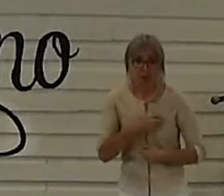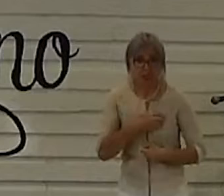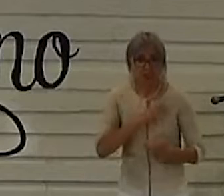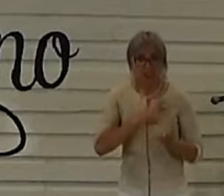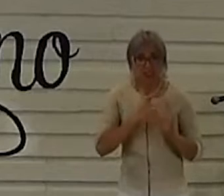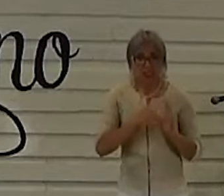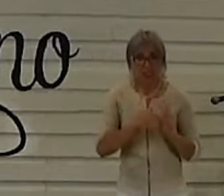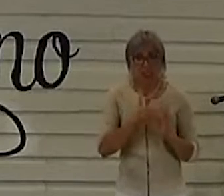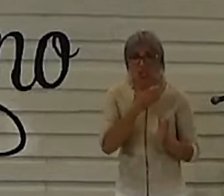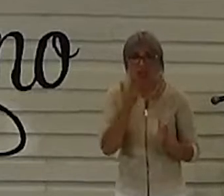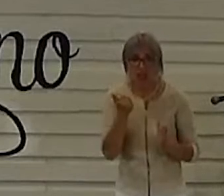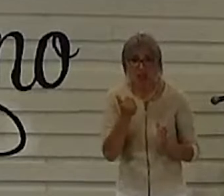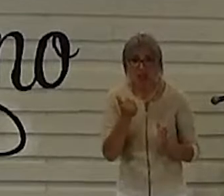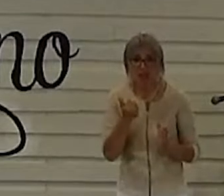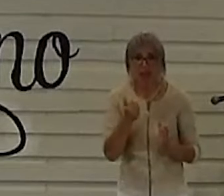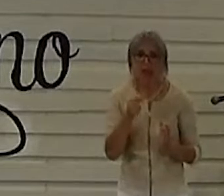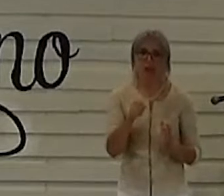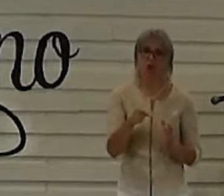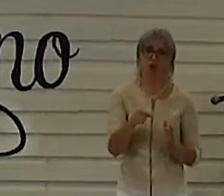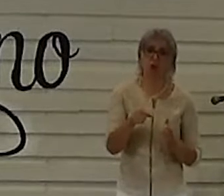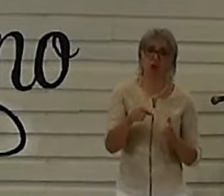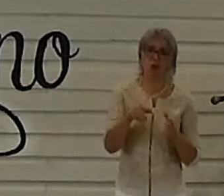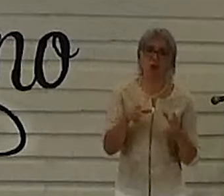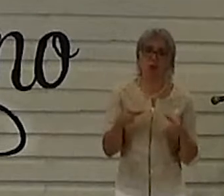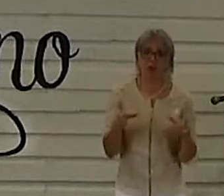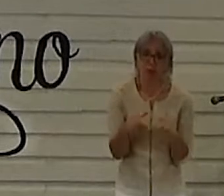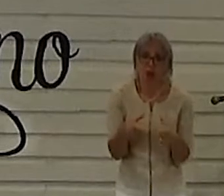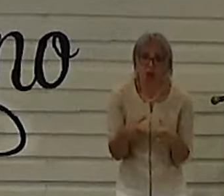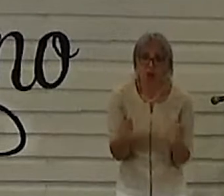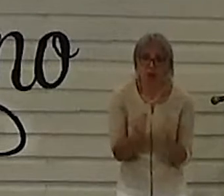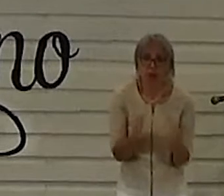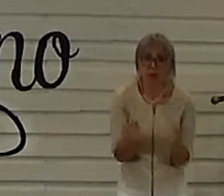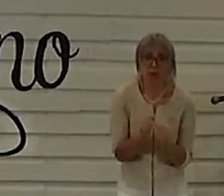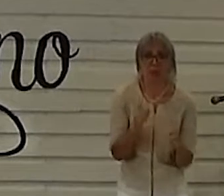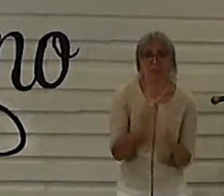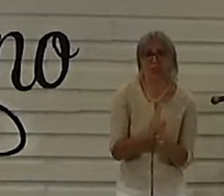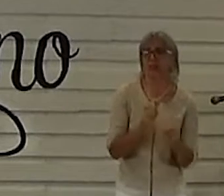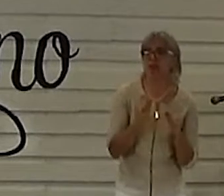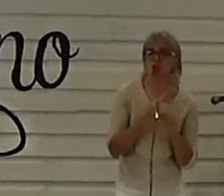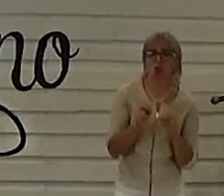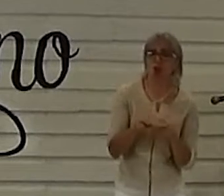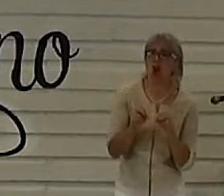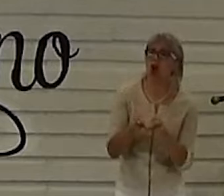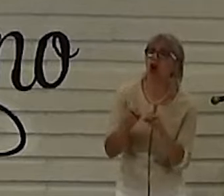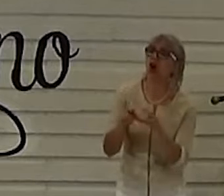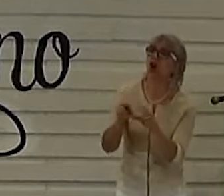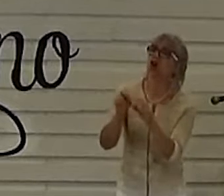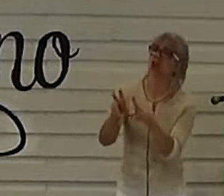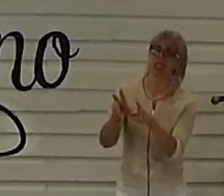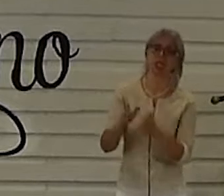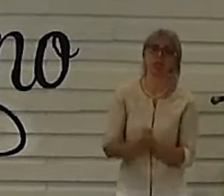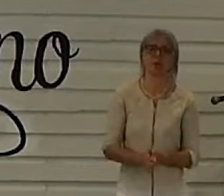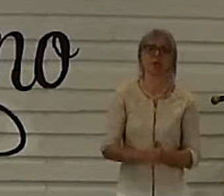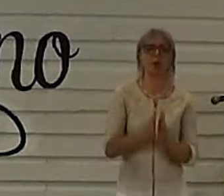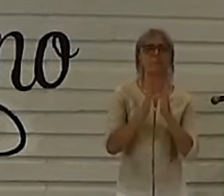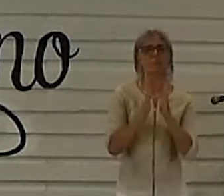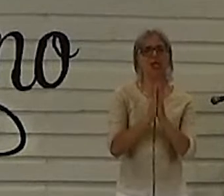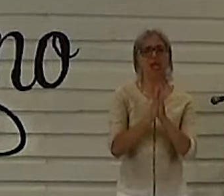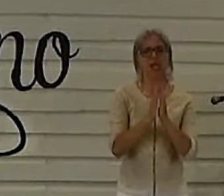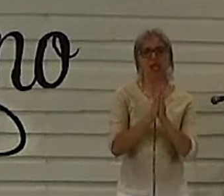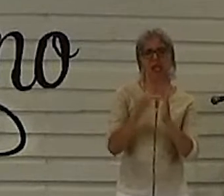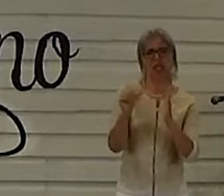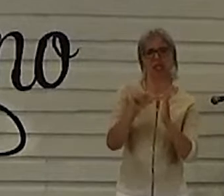devi correre a raccontare quello che Dio ha fatto per te. La preghiera di Silvia questa mattina ha toccato profondamente il mio